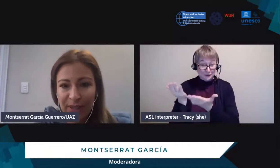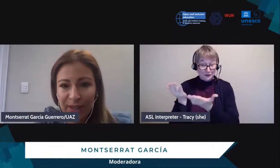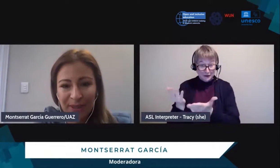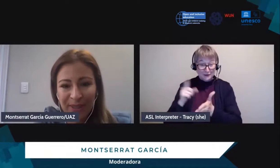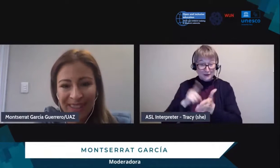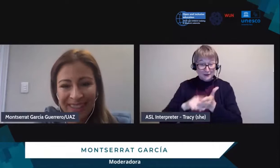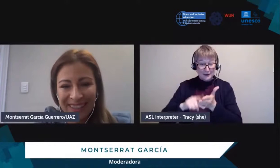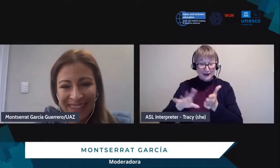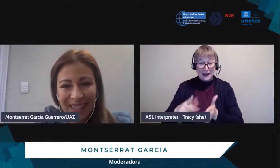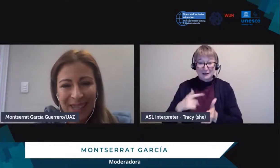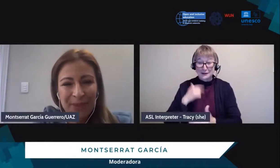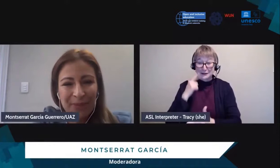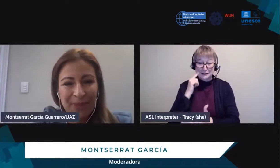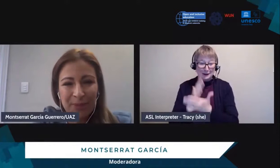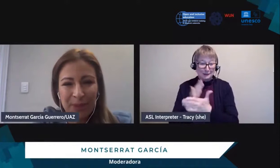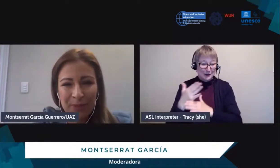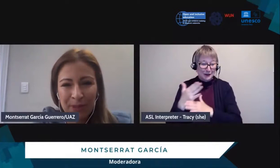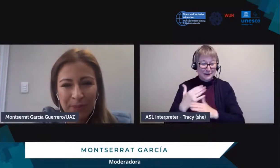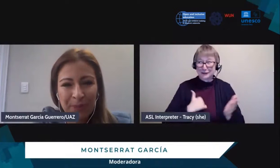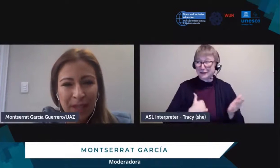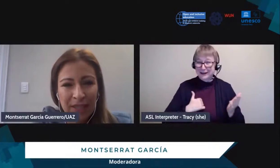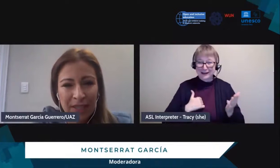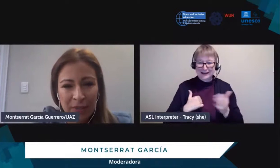pantalla, perdón. Ella es investigadora